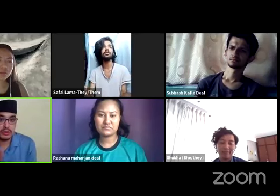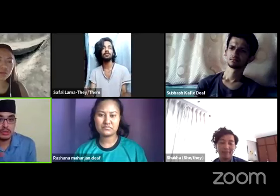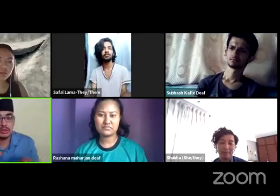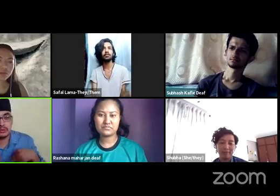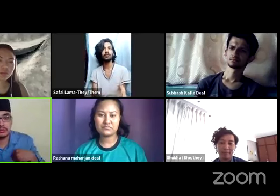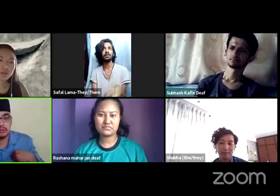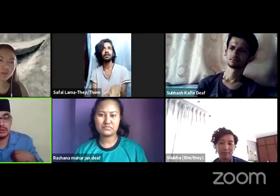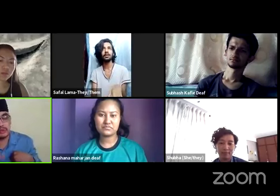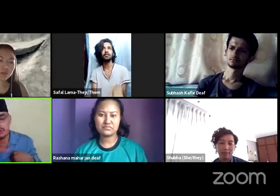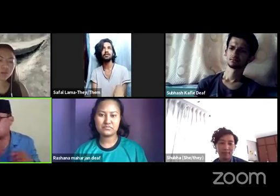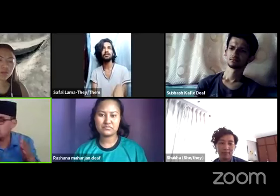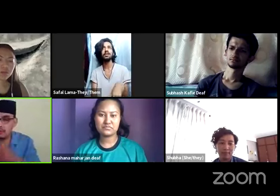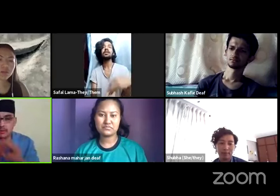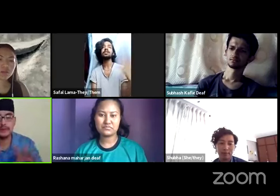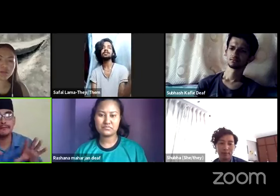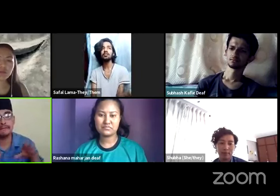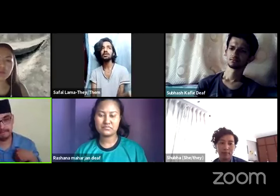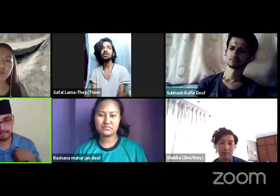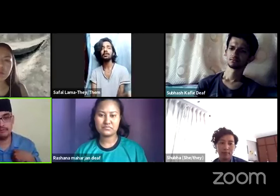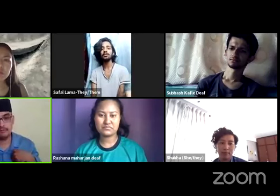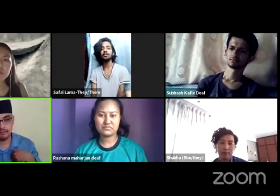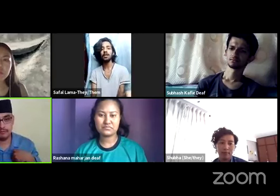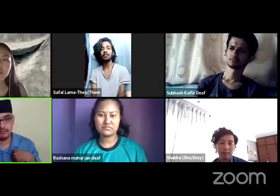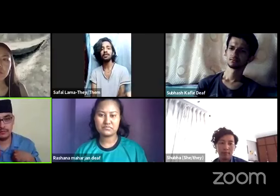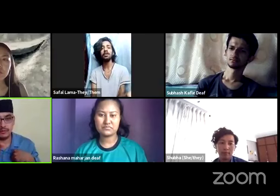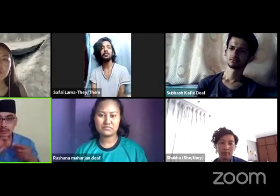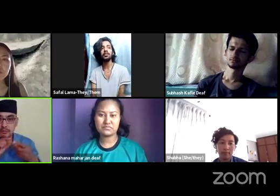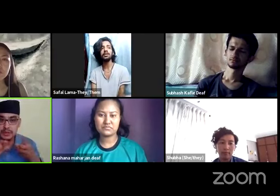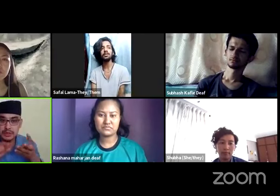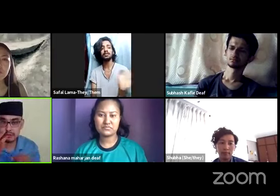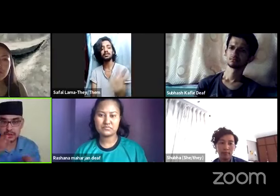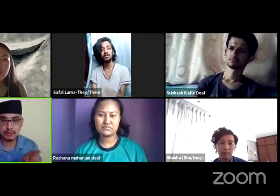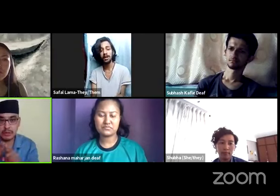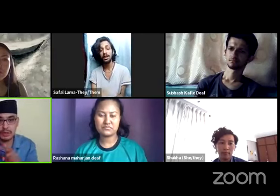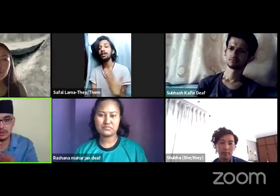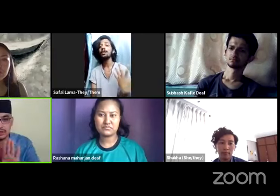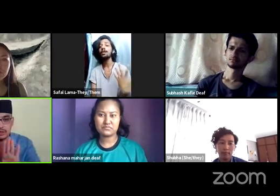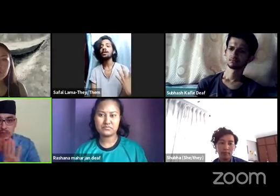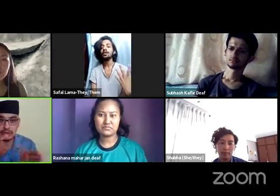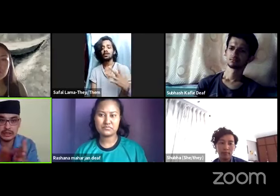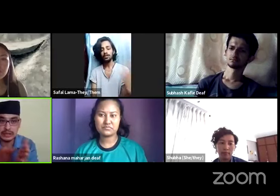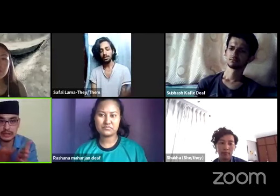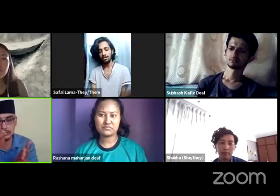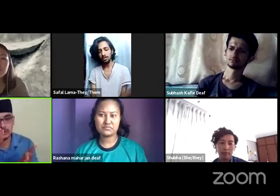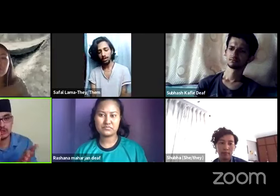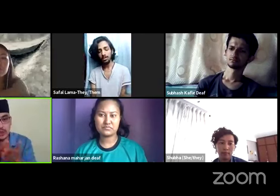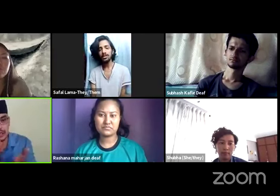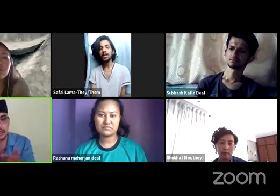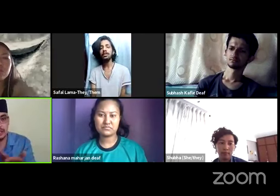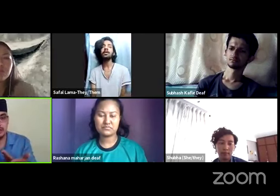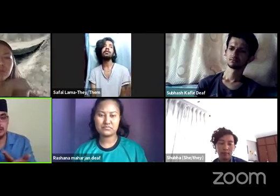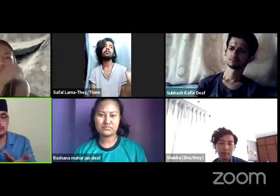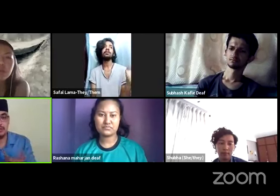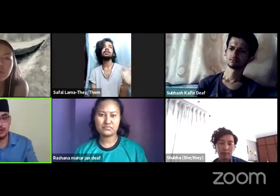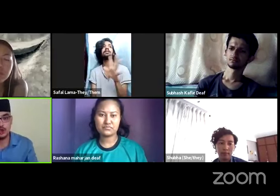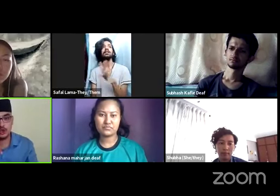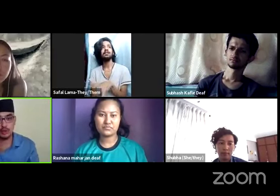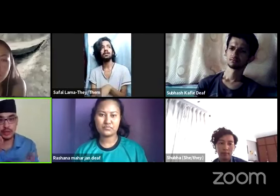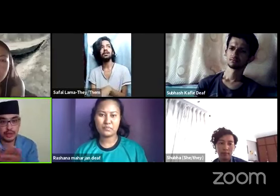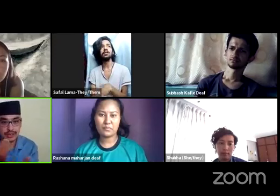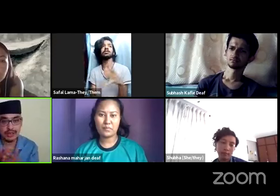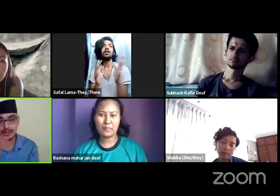सबैभन्दा ठुलो कुरो छ किनभने चाहिँ त्यसो मुद्दाहरूको कुराहरूमा चाहिँ ल एन्ड पोलिसीमा संस्थाहरूले क्वेयर संस्था वा होस्